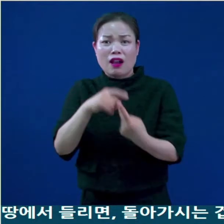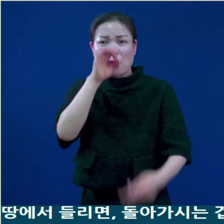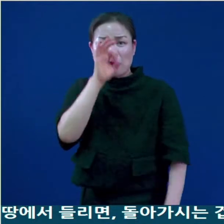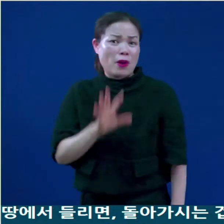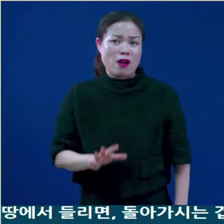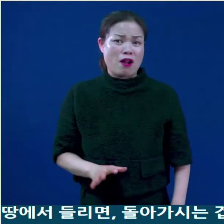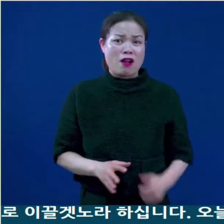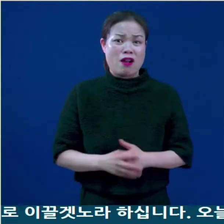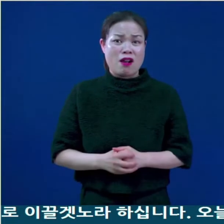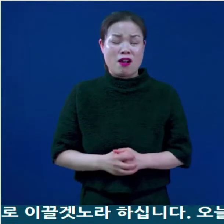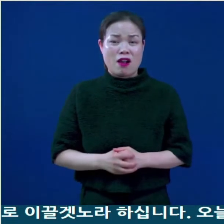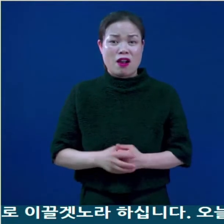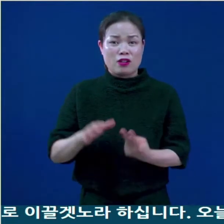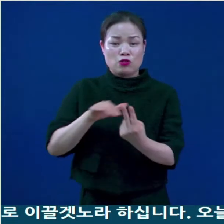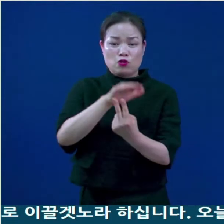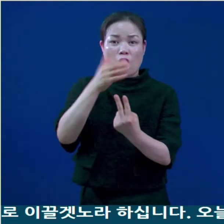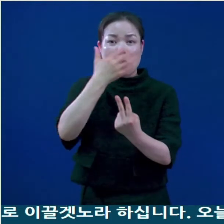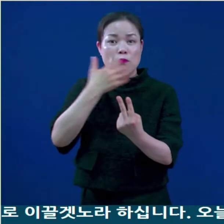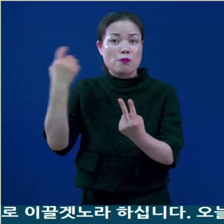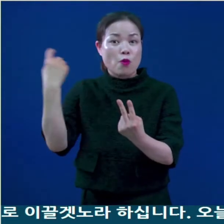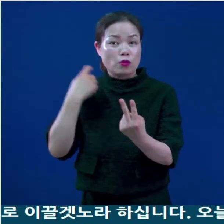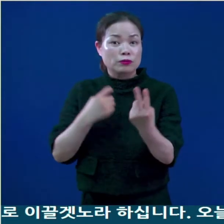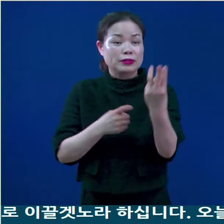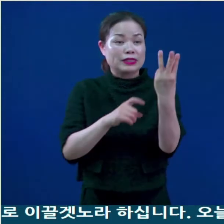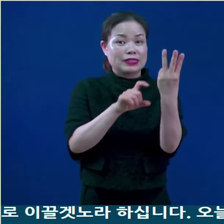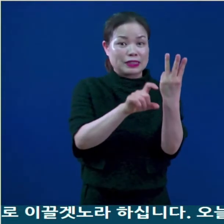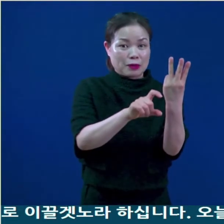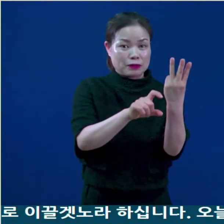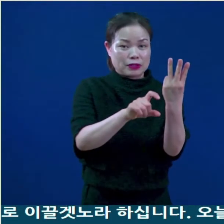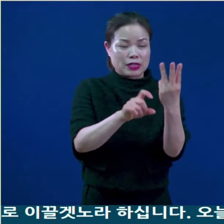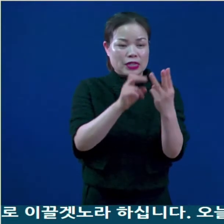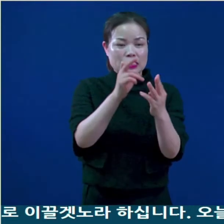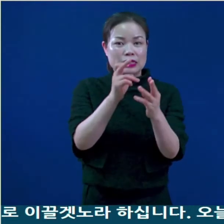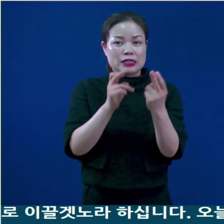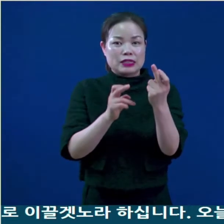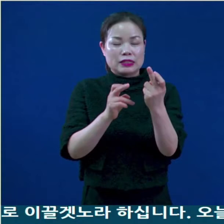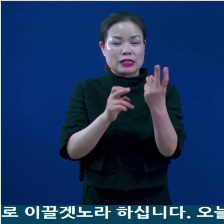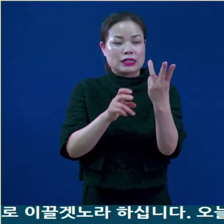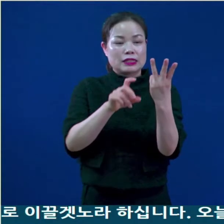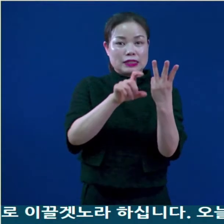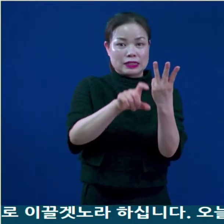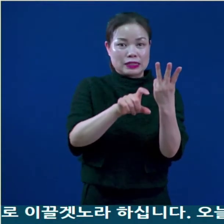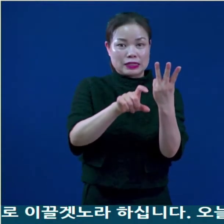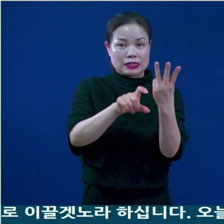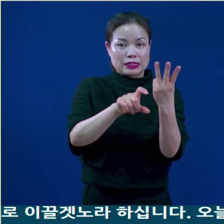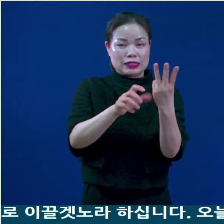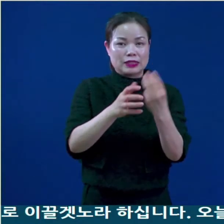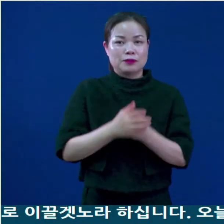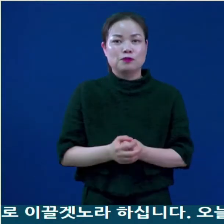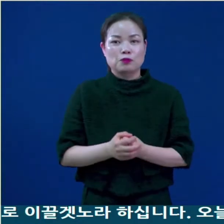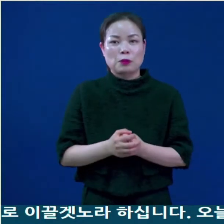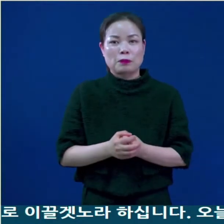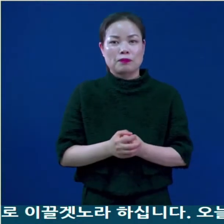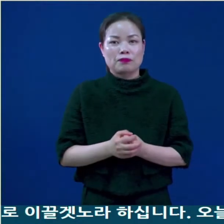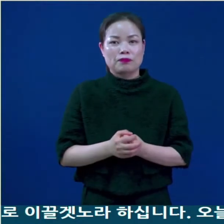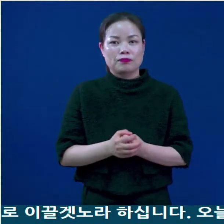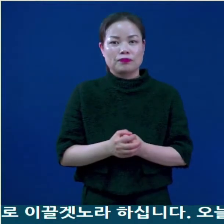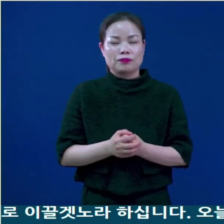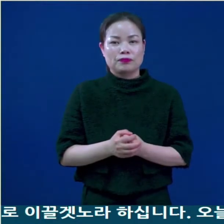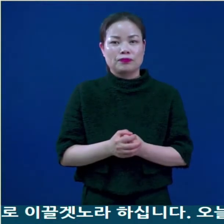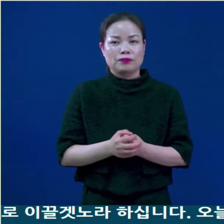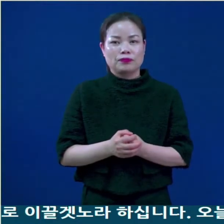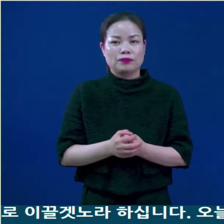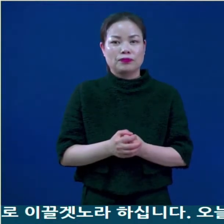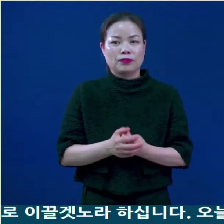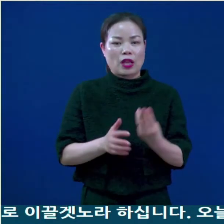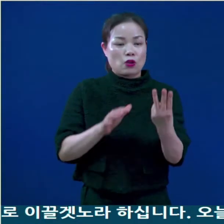거예요. 자, 요한복음 3장으로 갑시다. 이제 오늘 다시 12장 꽂아놓고 3장, 니고데모죠. 니고데모 중생 이야기입니다.